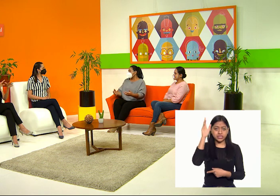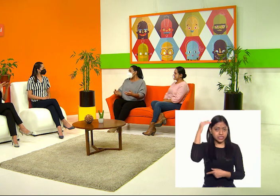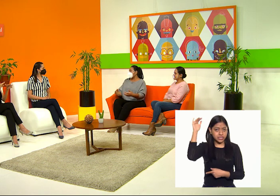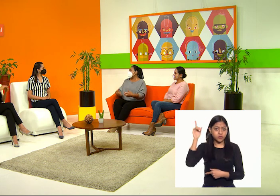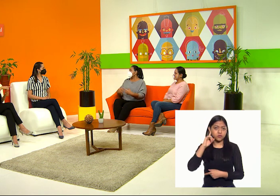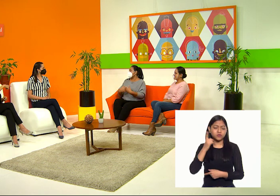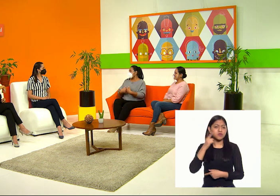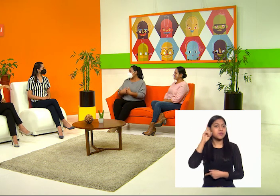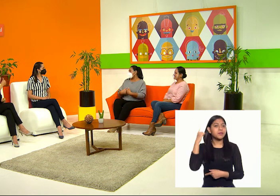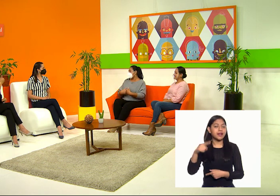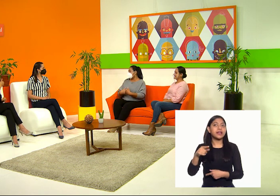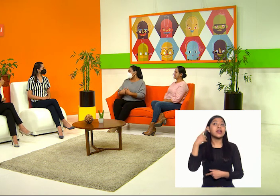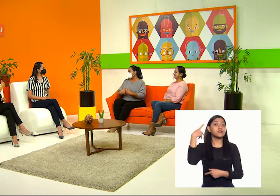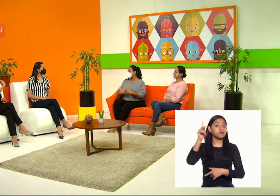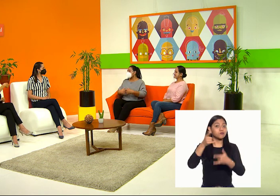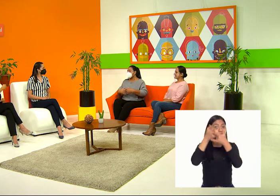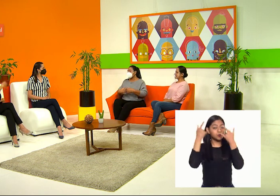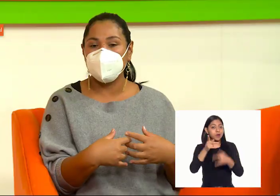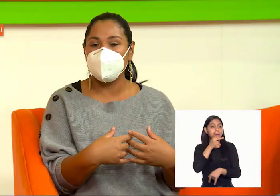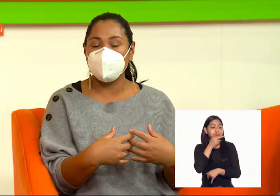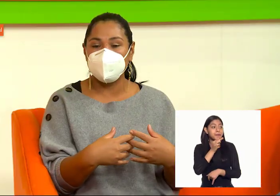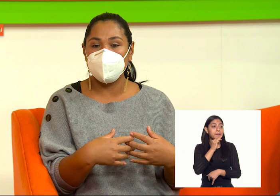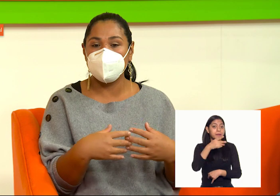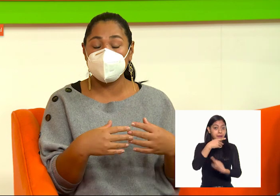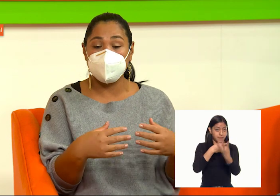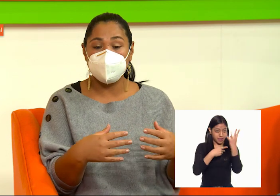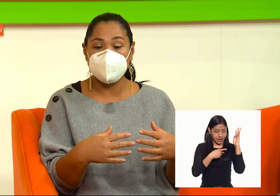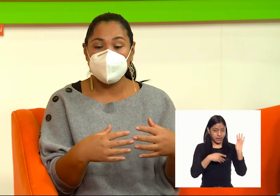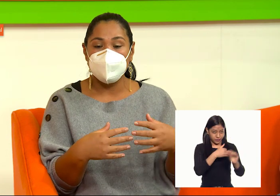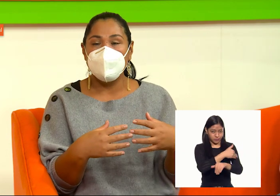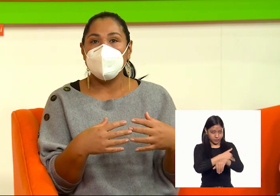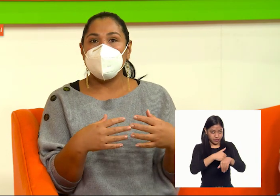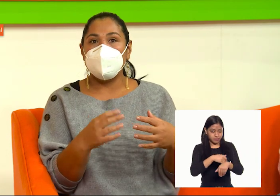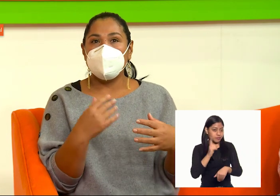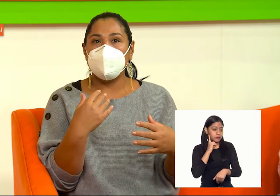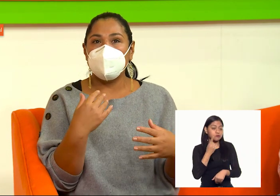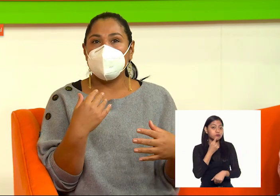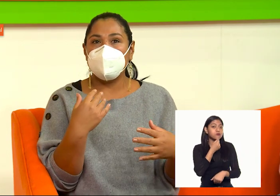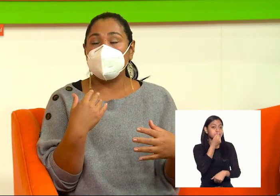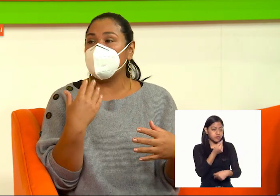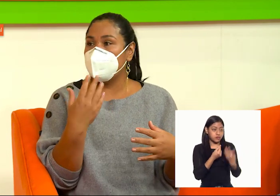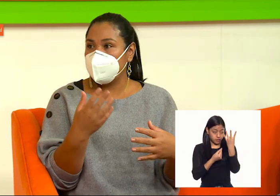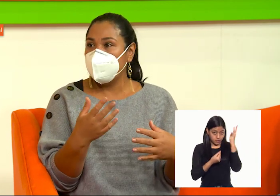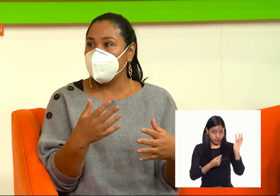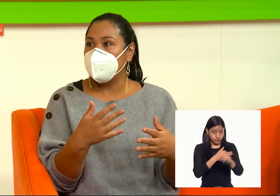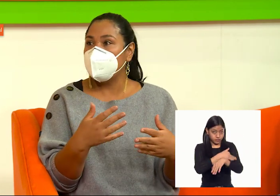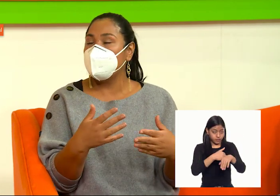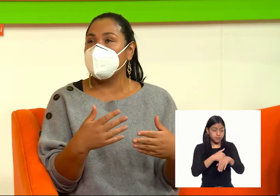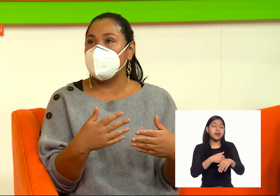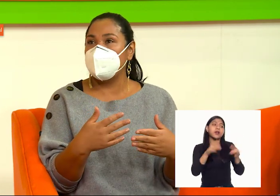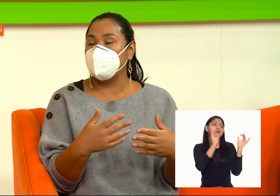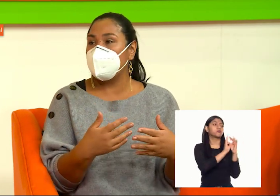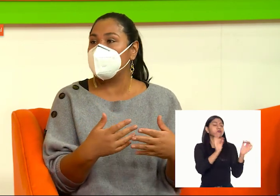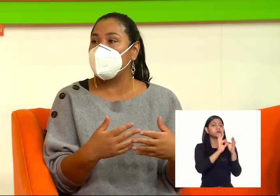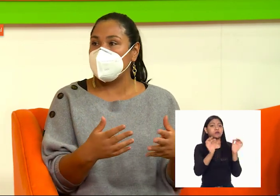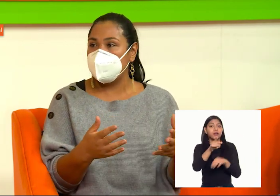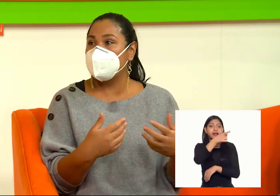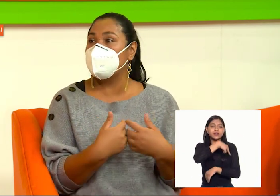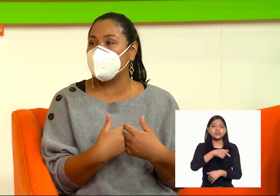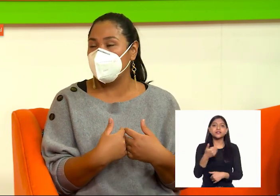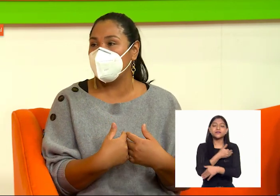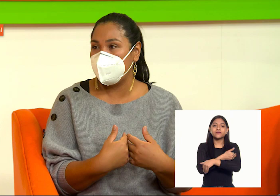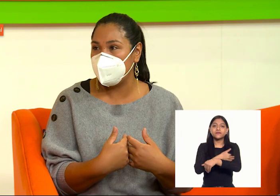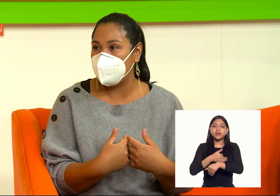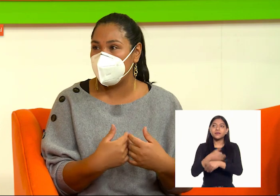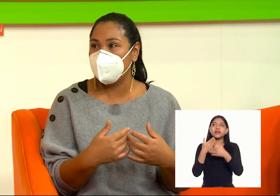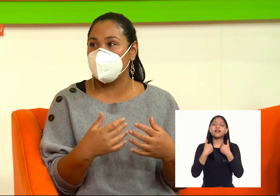alumnos y a los papás sus experiencias, ¿no? Eso les ayuda mucho a los niños a visualizar otra experiencia